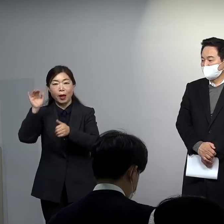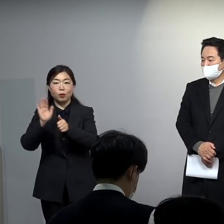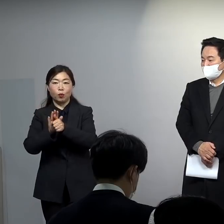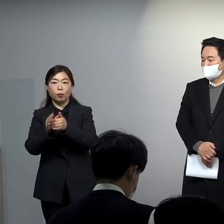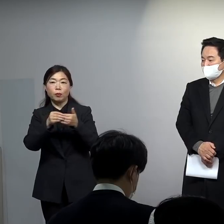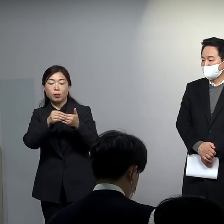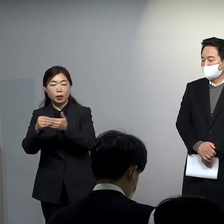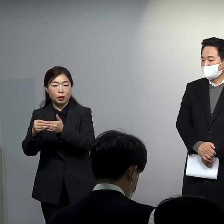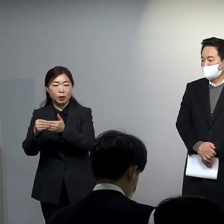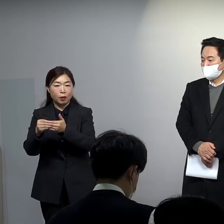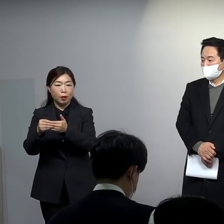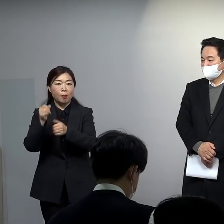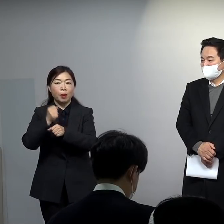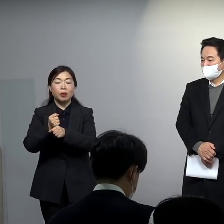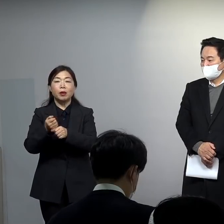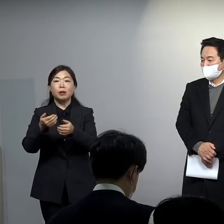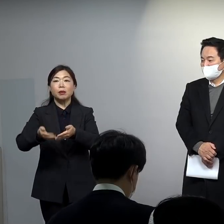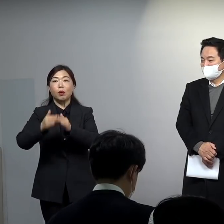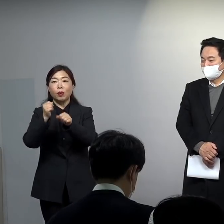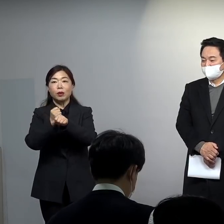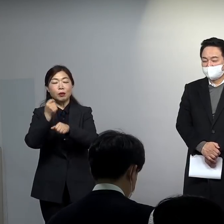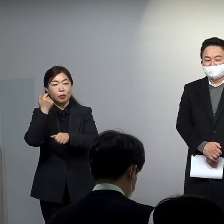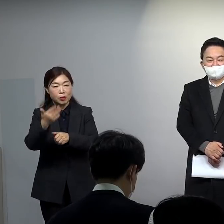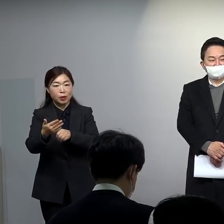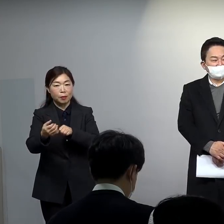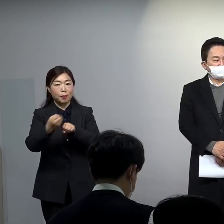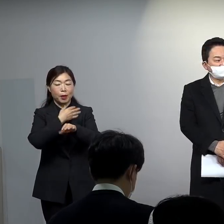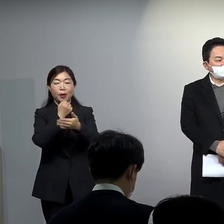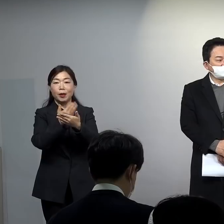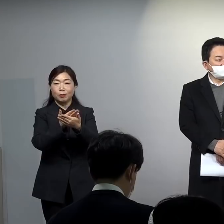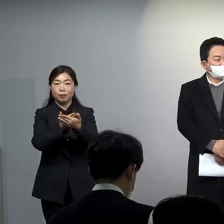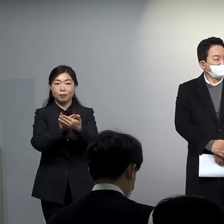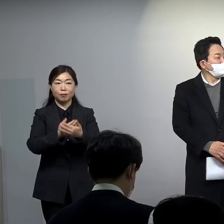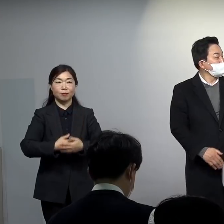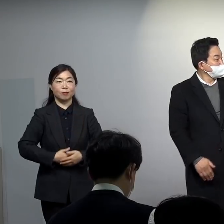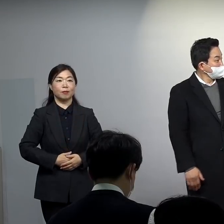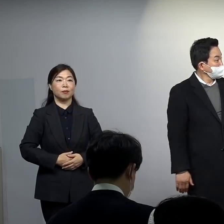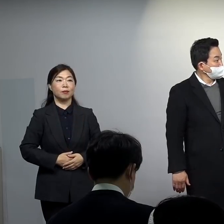하시는 건지 이 부분에 대한 걸 좀 말씀해 주시면 좋을 것 같습니다.